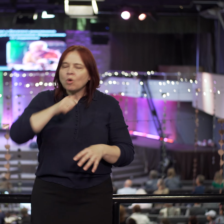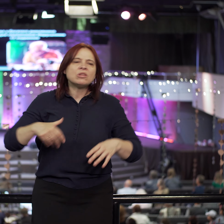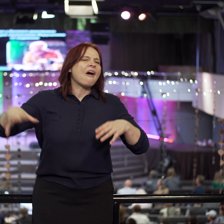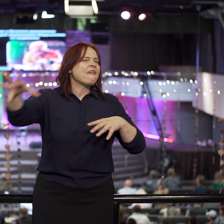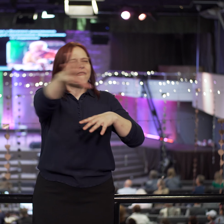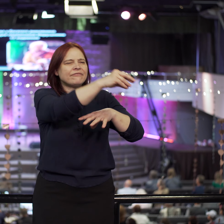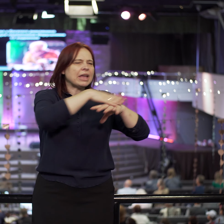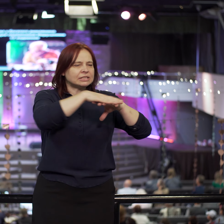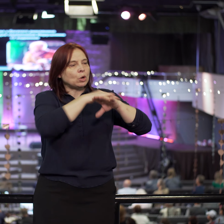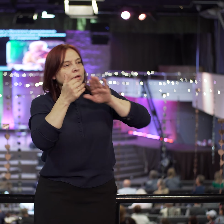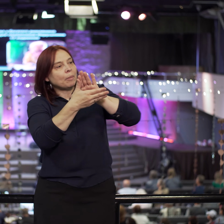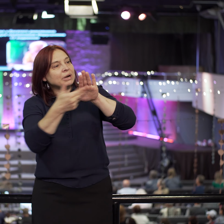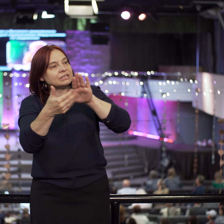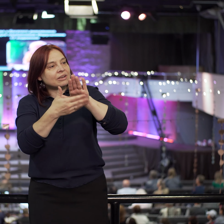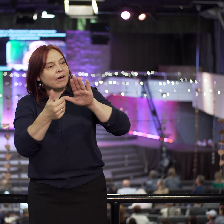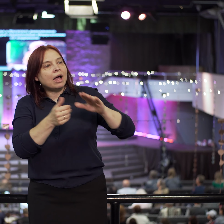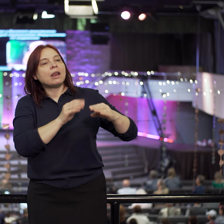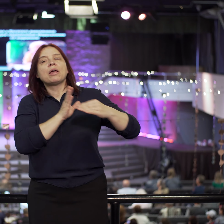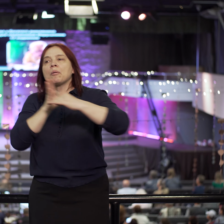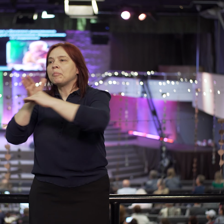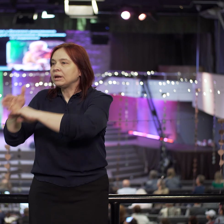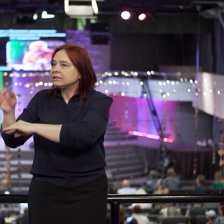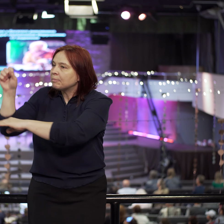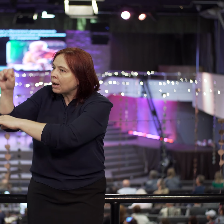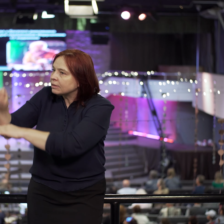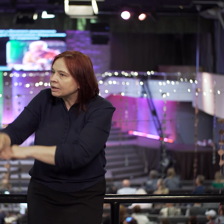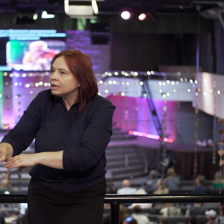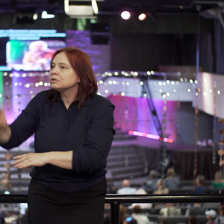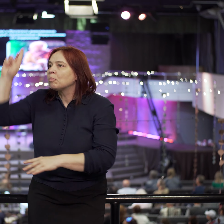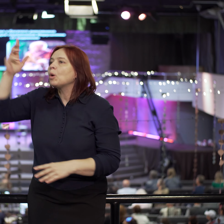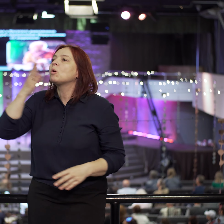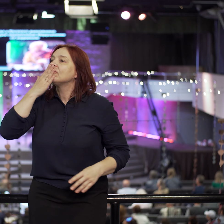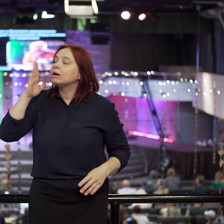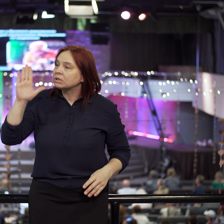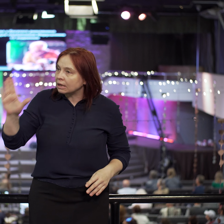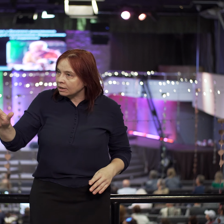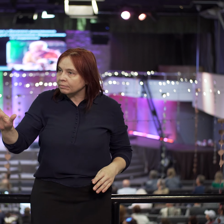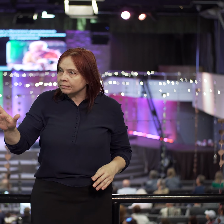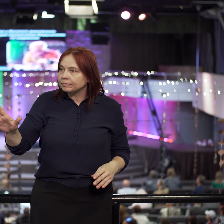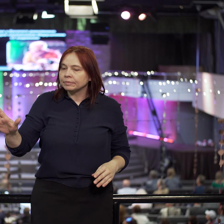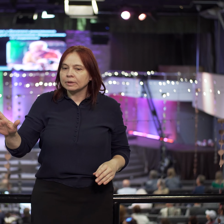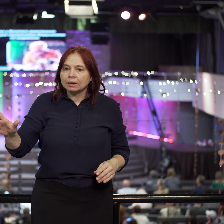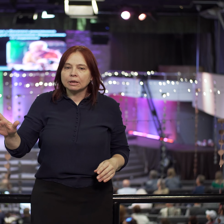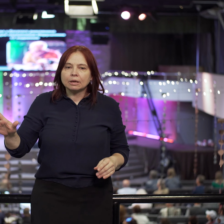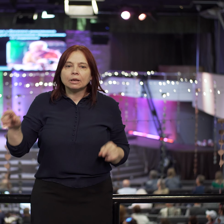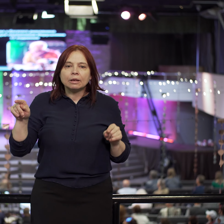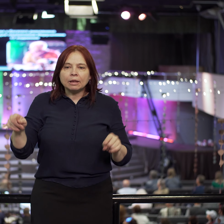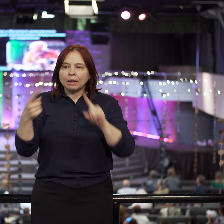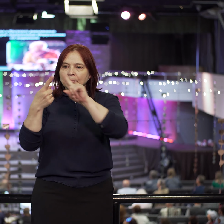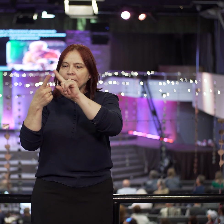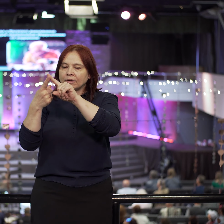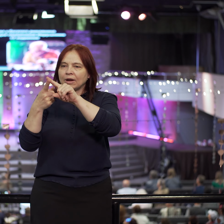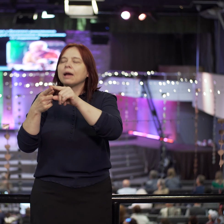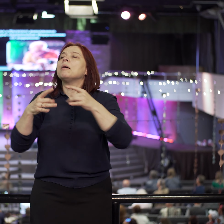народ призывался прийти на поклонение Богу в Иерусалим. Когда это было? Это было на праздник